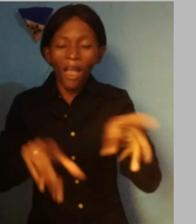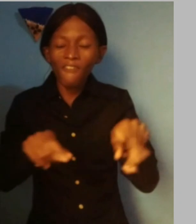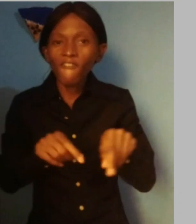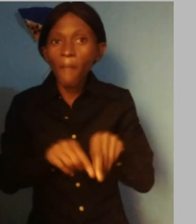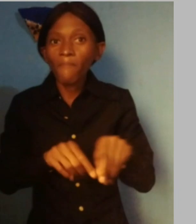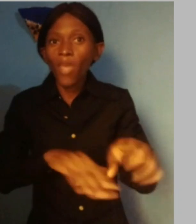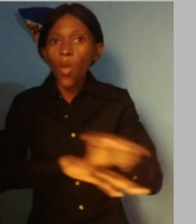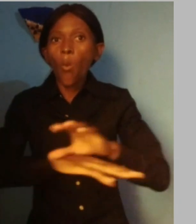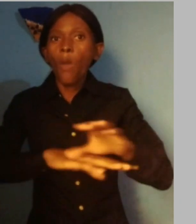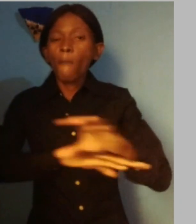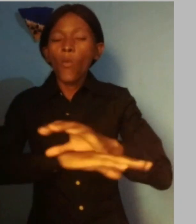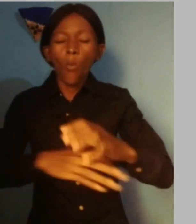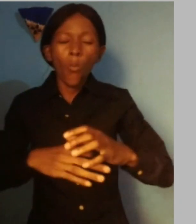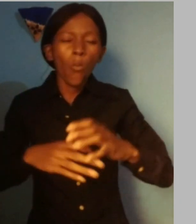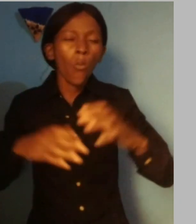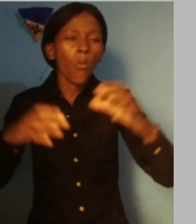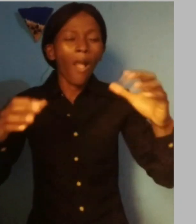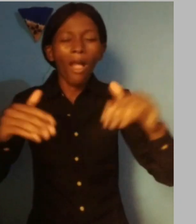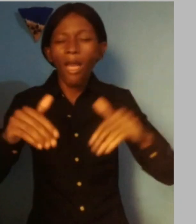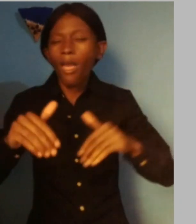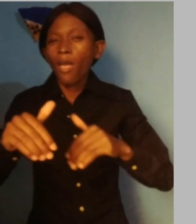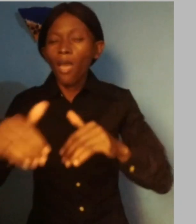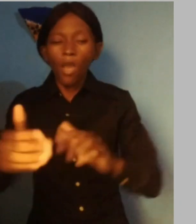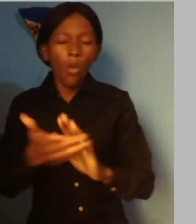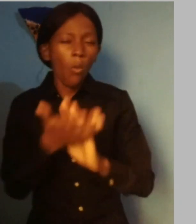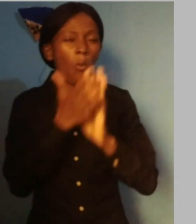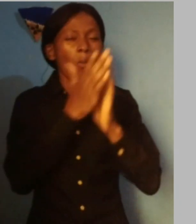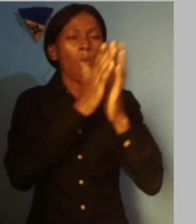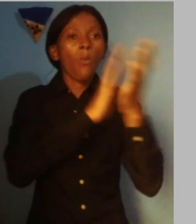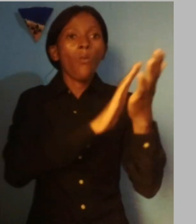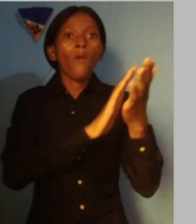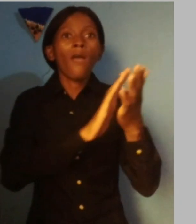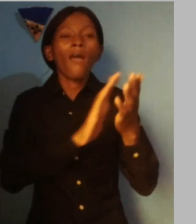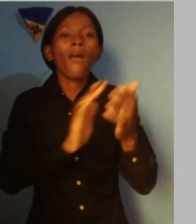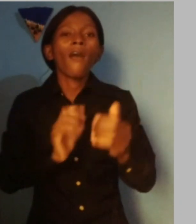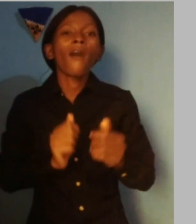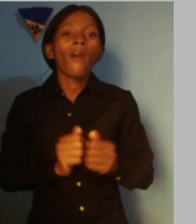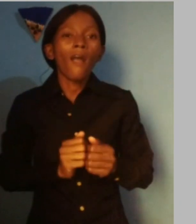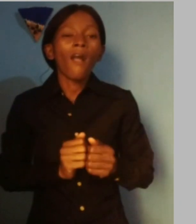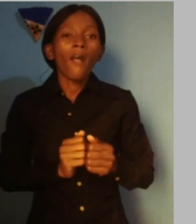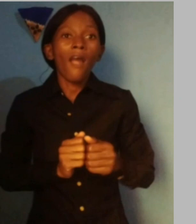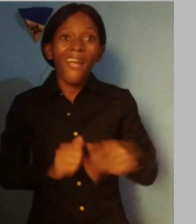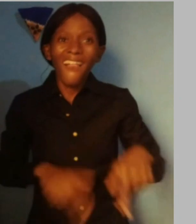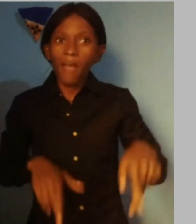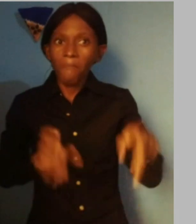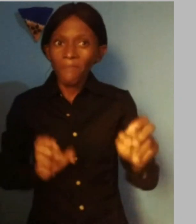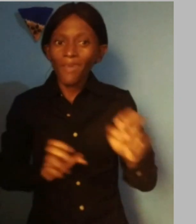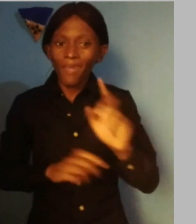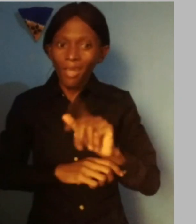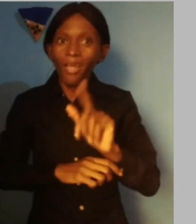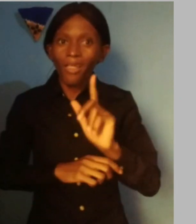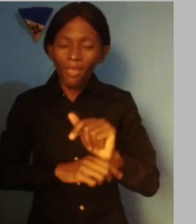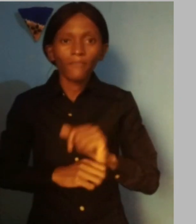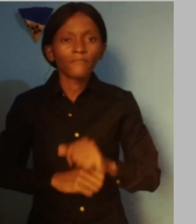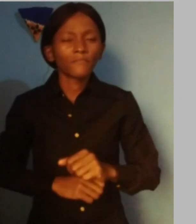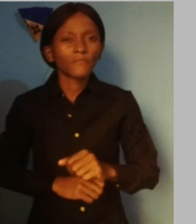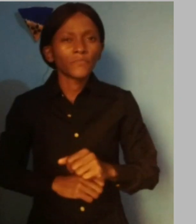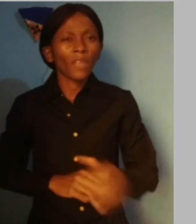notre grande famille grandisse en paix. Avant, il y a eu des